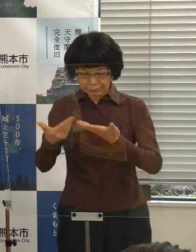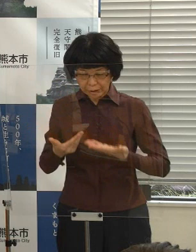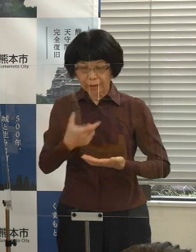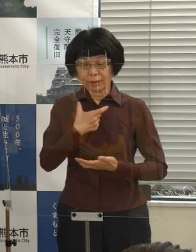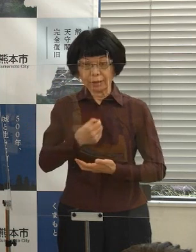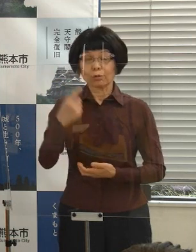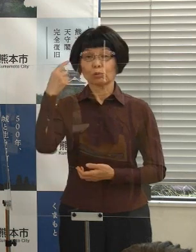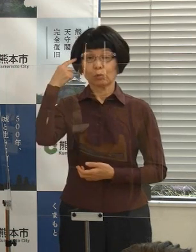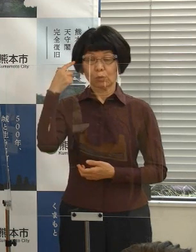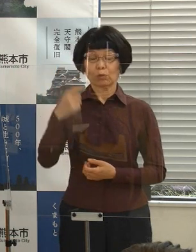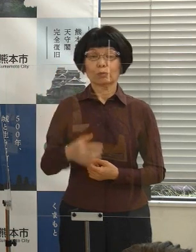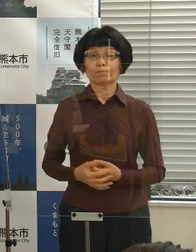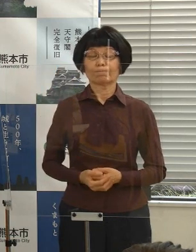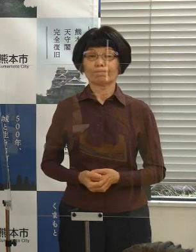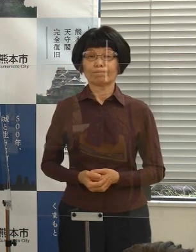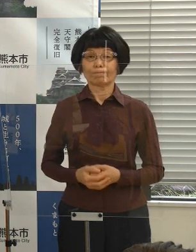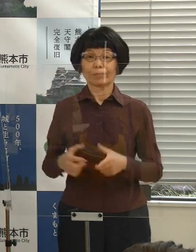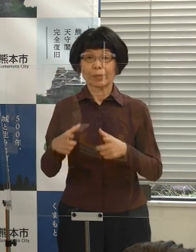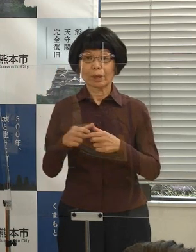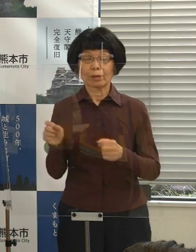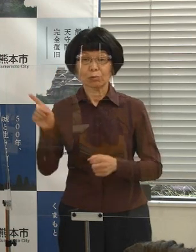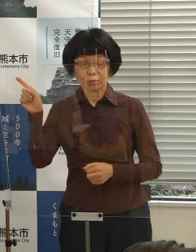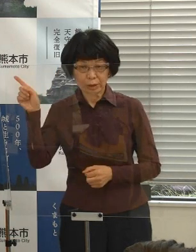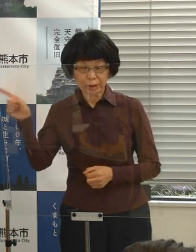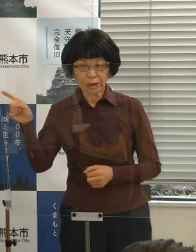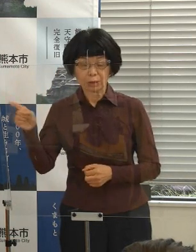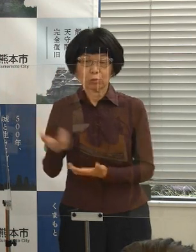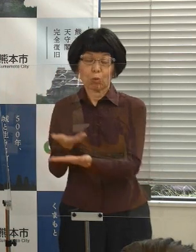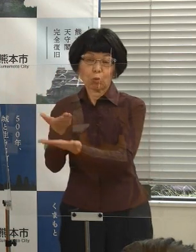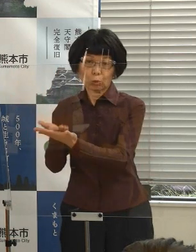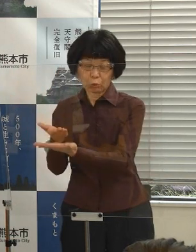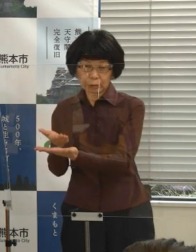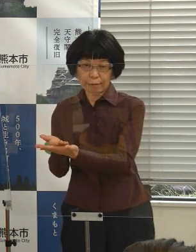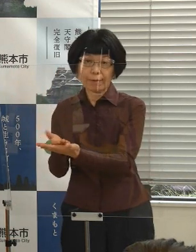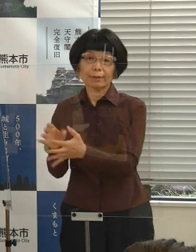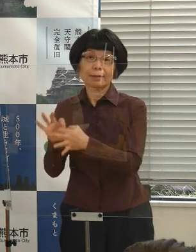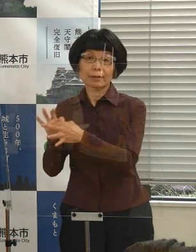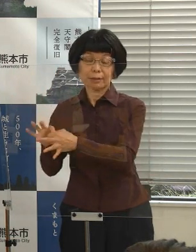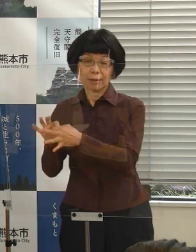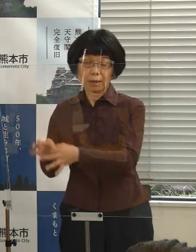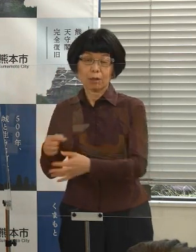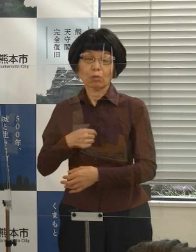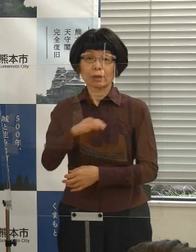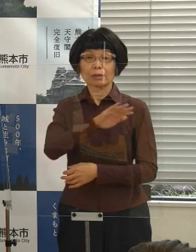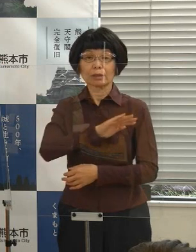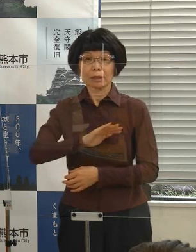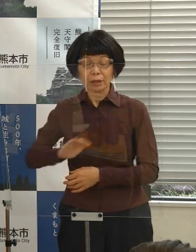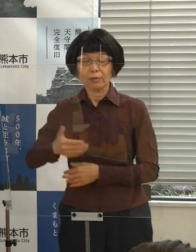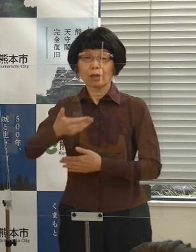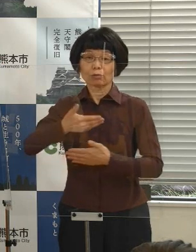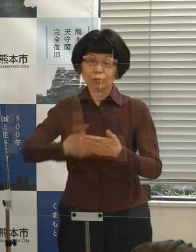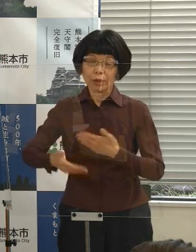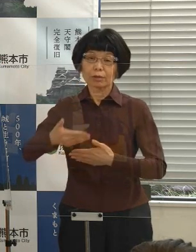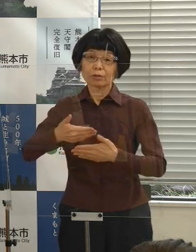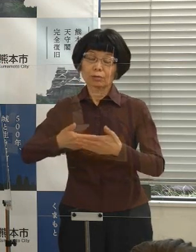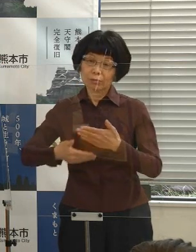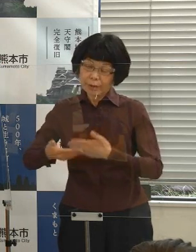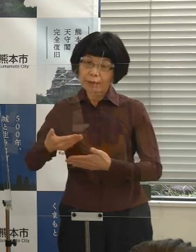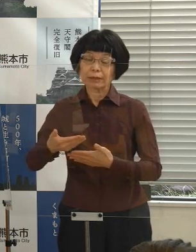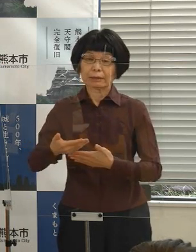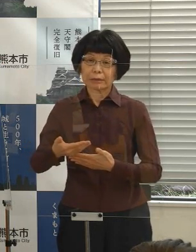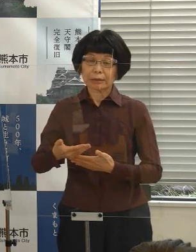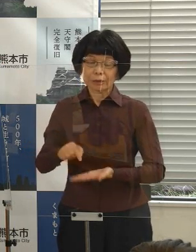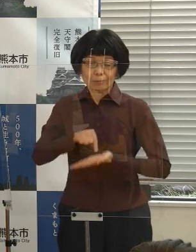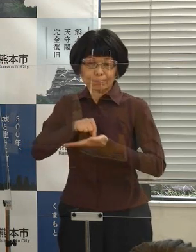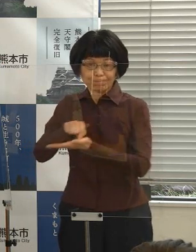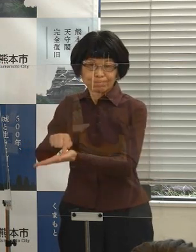。で、国の方への要請ということについては我々はもう繰り返し繰り返しこれからも続けてい